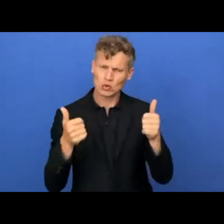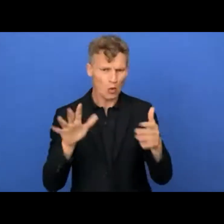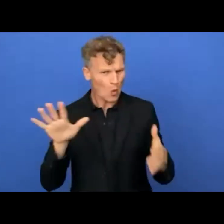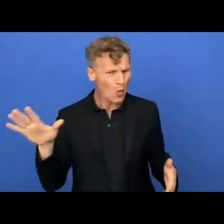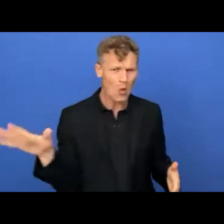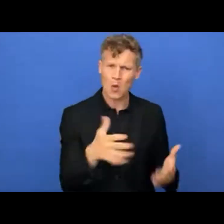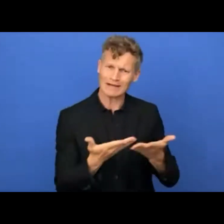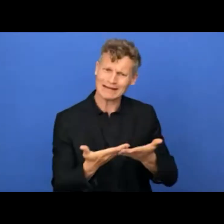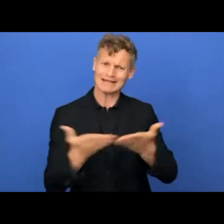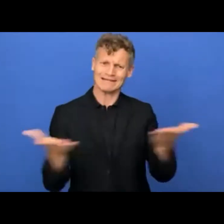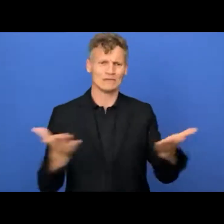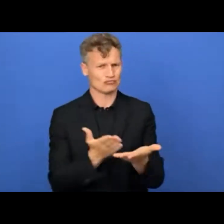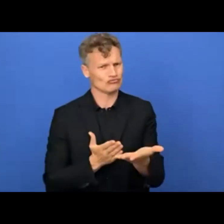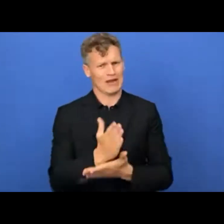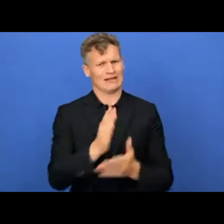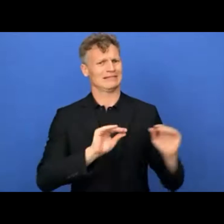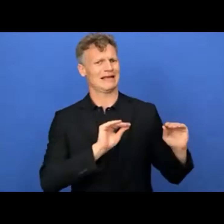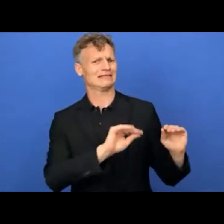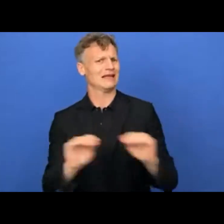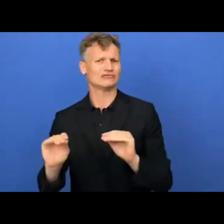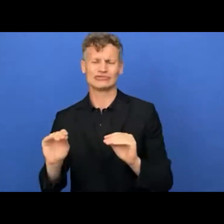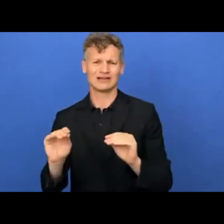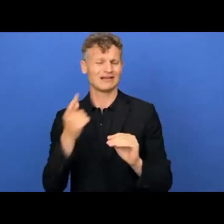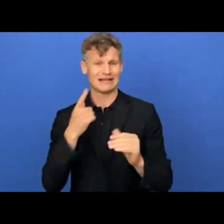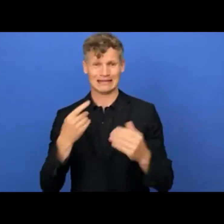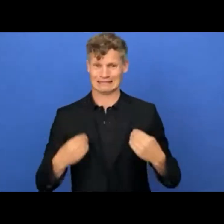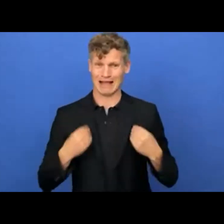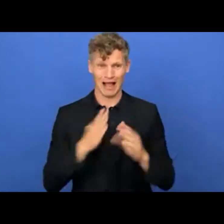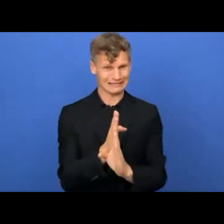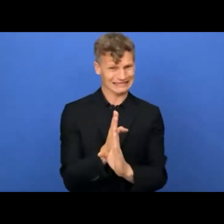normatifs pour faire en sorte que le droit à l'éducation primaire